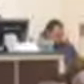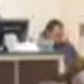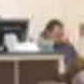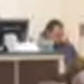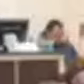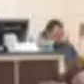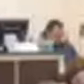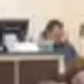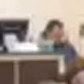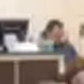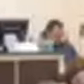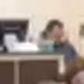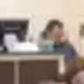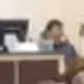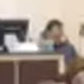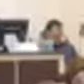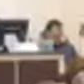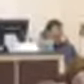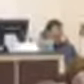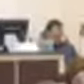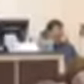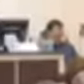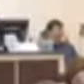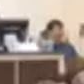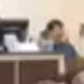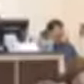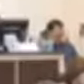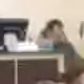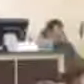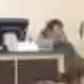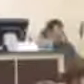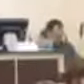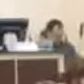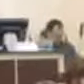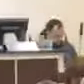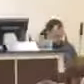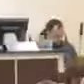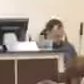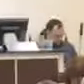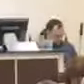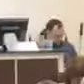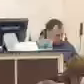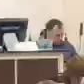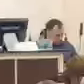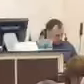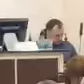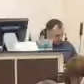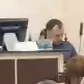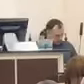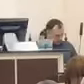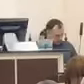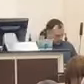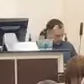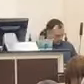0237/2020, autoria Adriano Ramos. Projeto de decreto legislativo protocolado sobre o